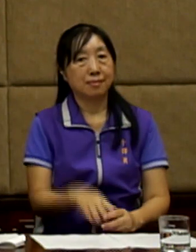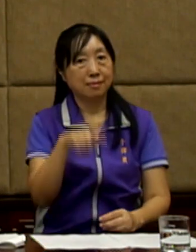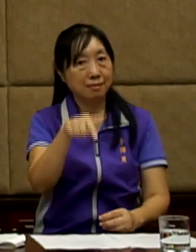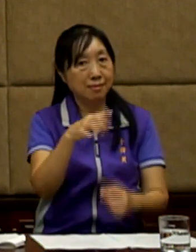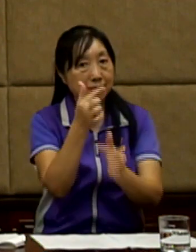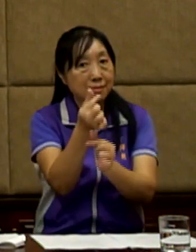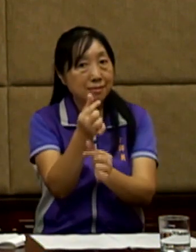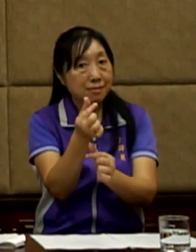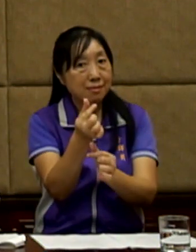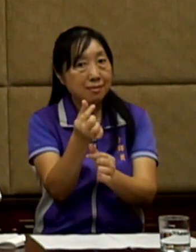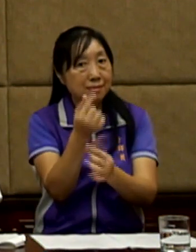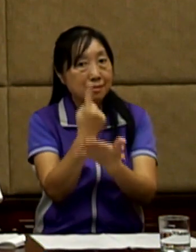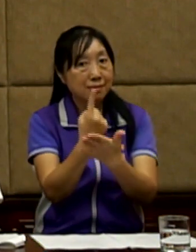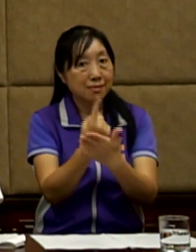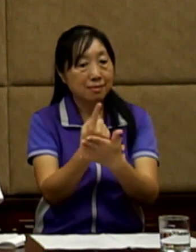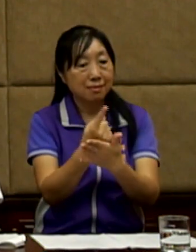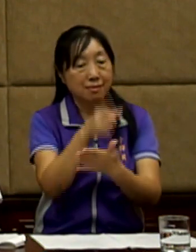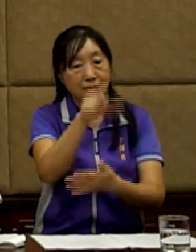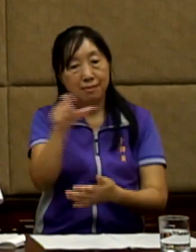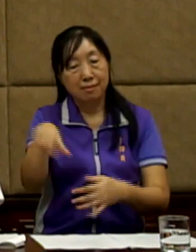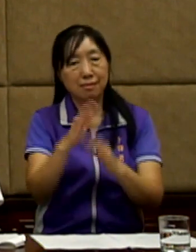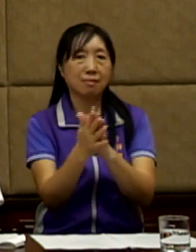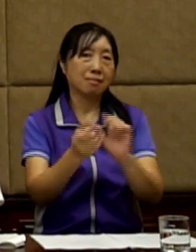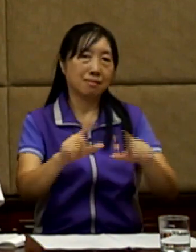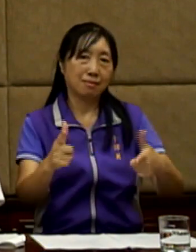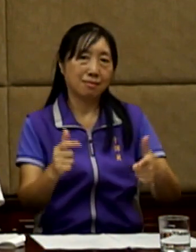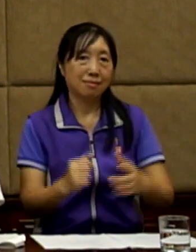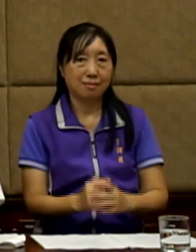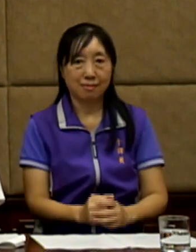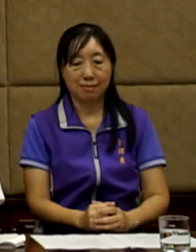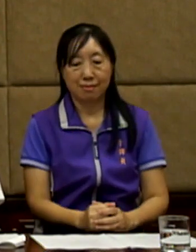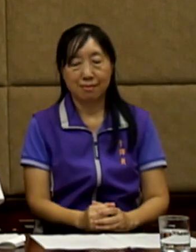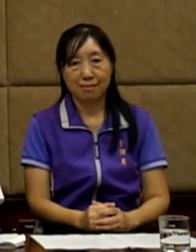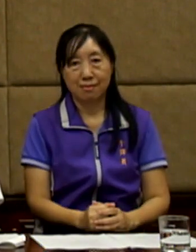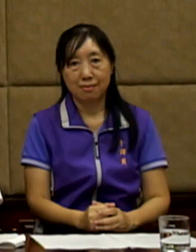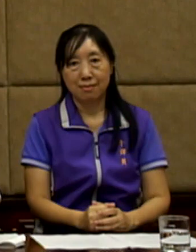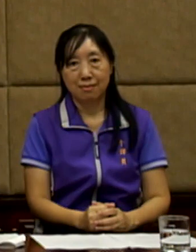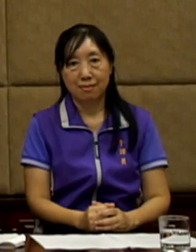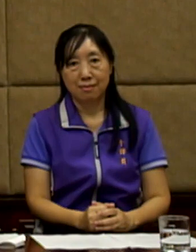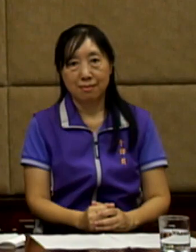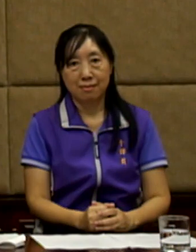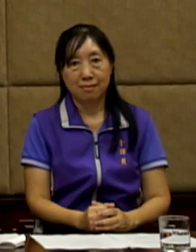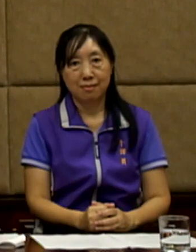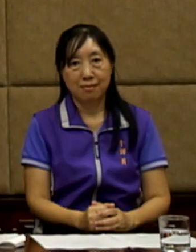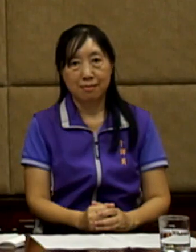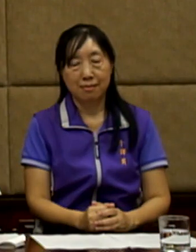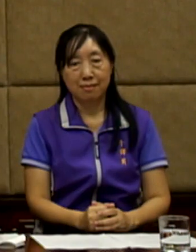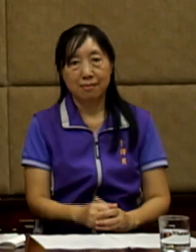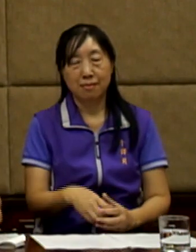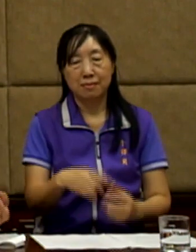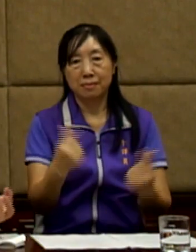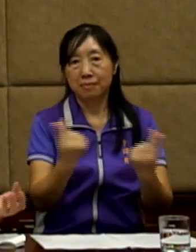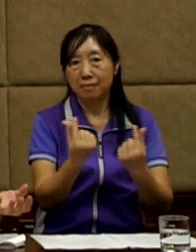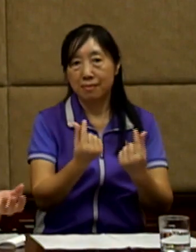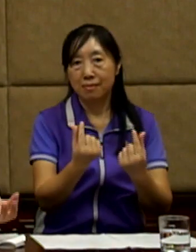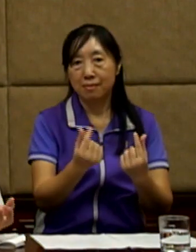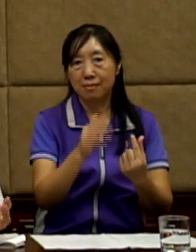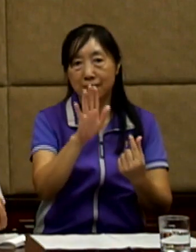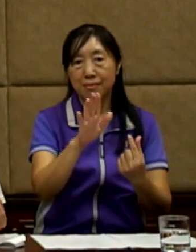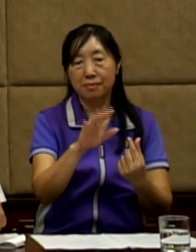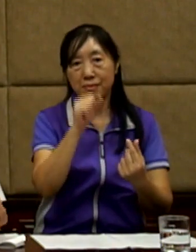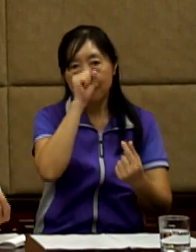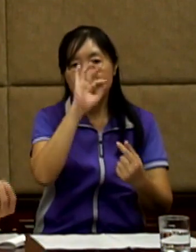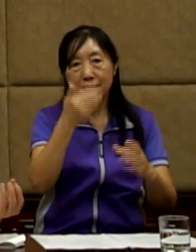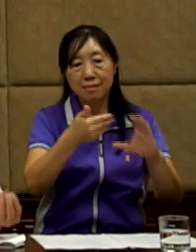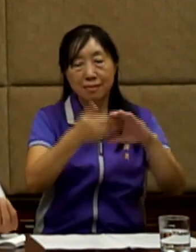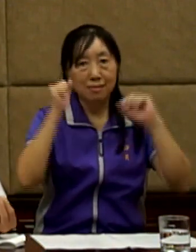准，我想说每个个案的那个都不一样啊。但是，我想讲的就是说，你像有的好的运动频